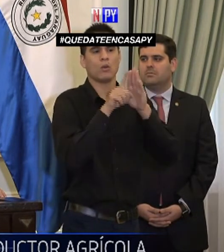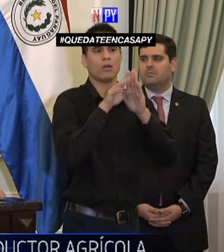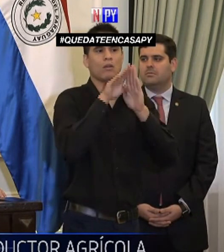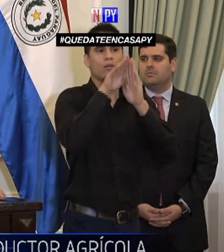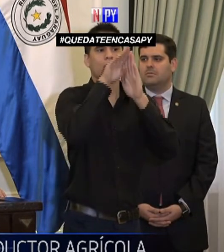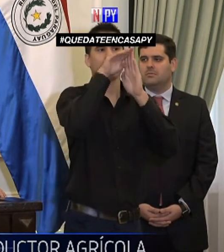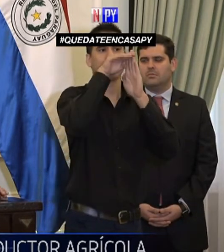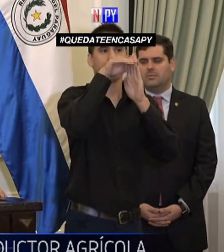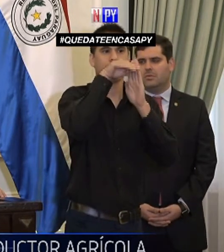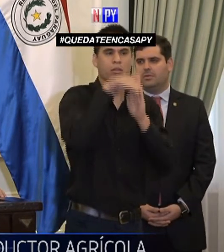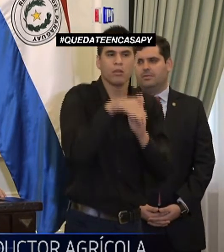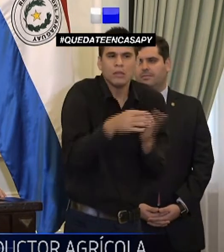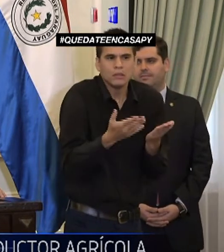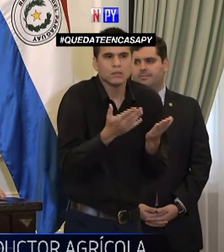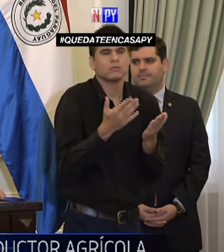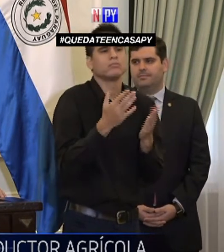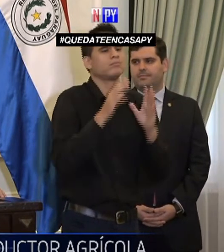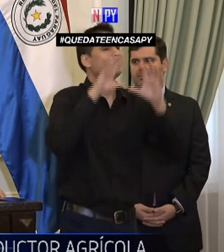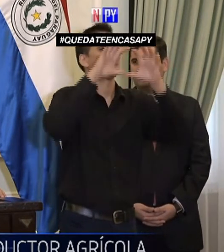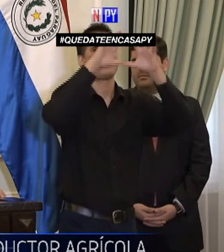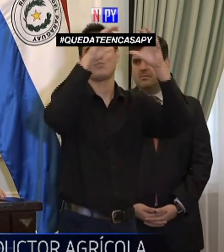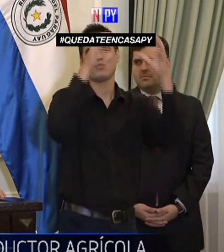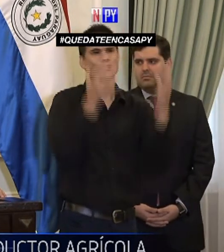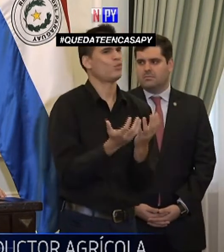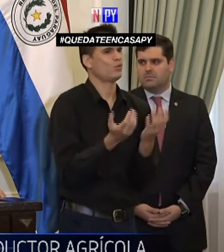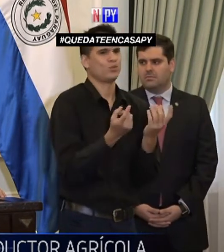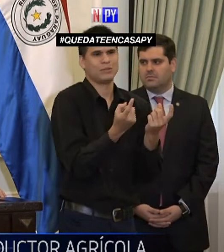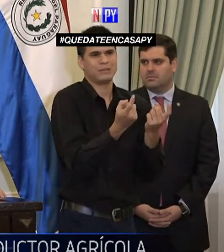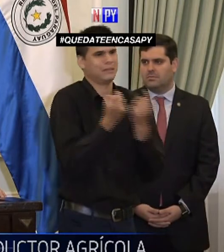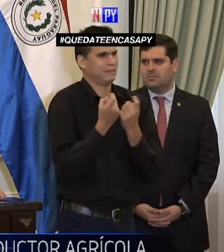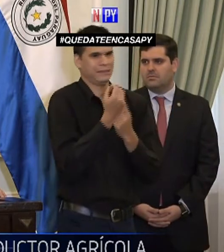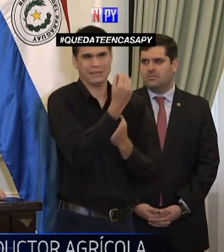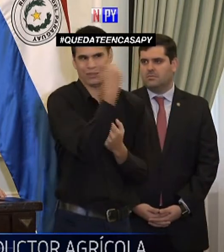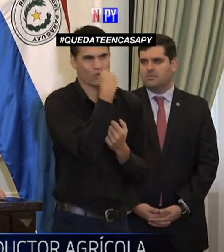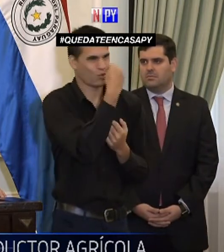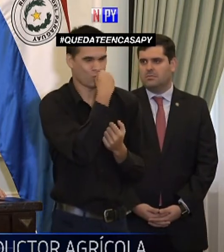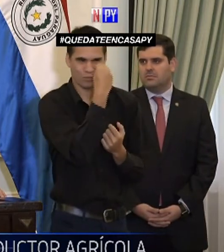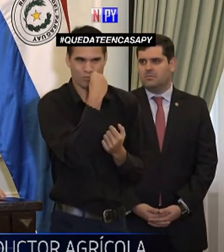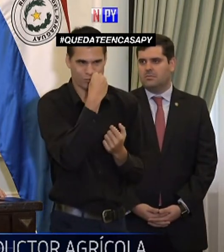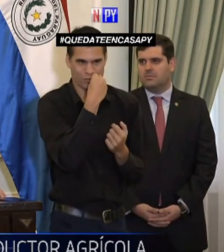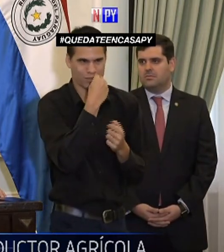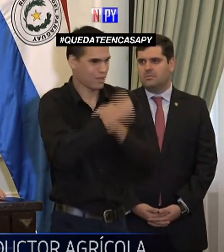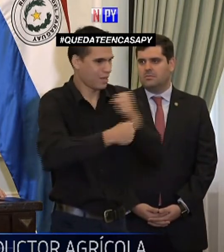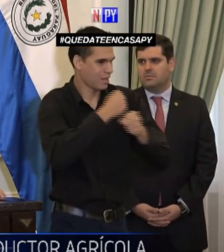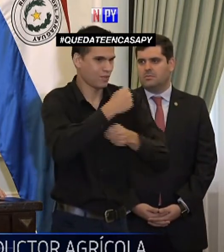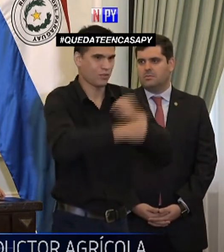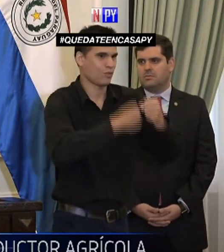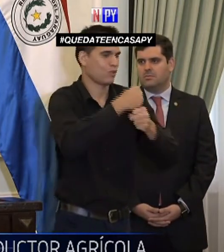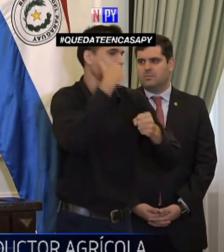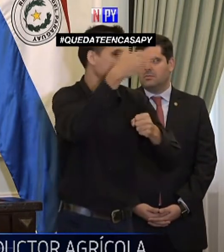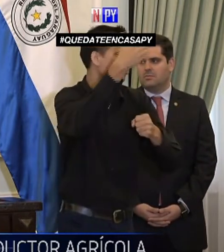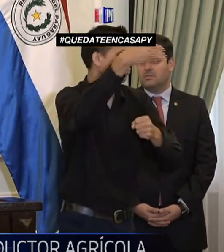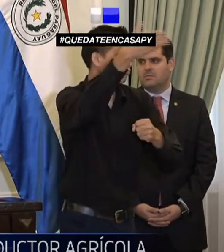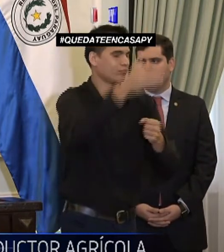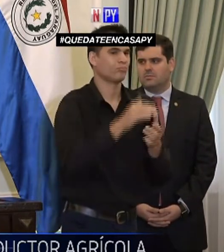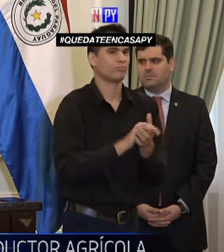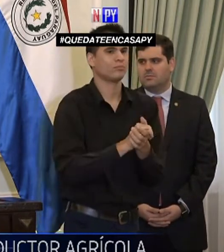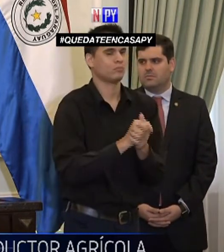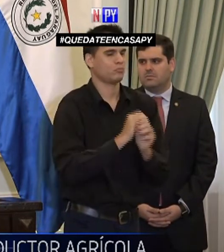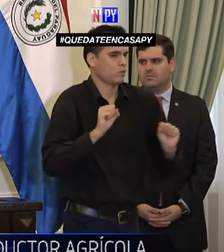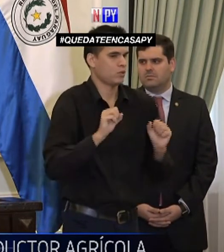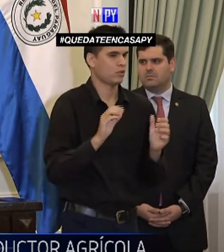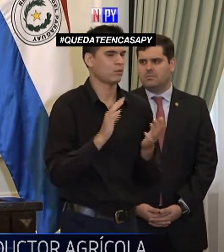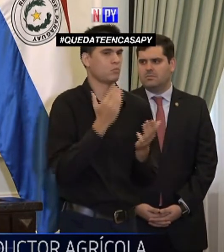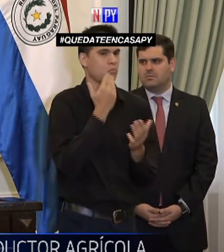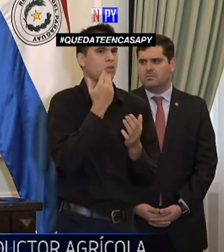mundo va a requerir alimentos todavía en forma importante en los próximos años. Pero puede optar por otros.